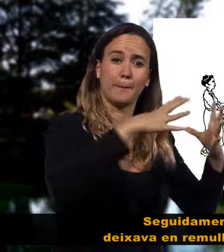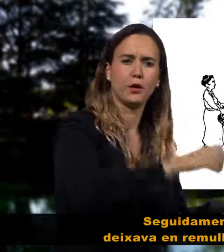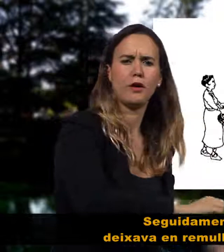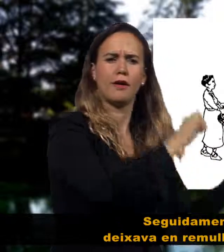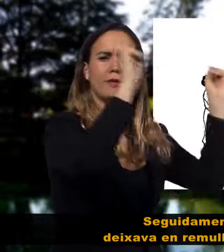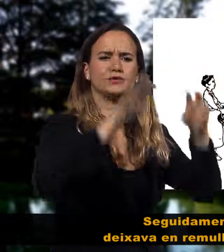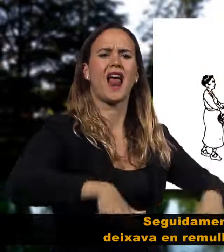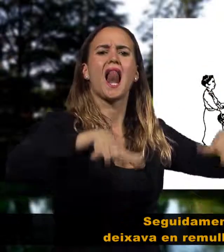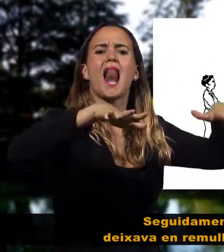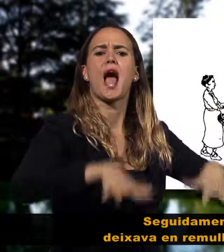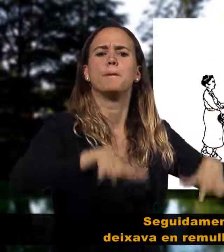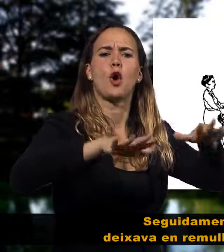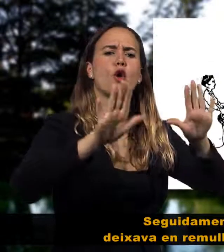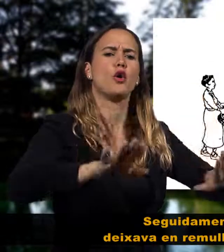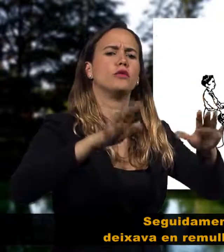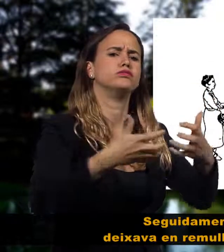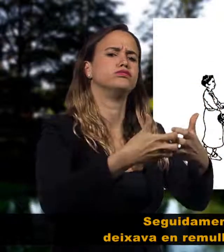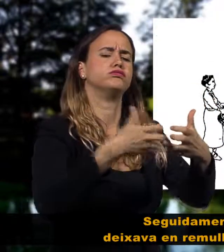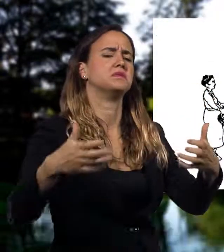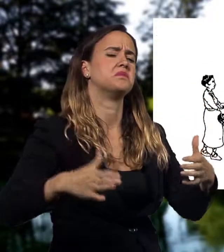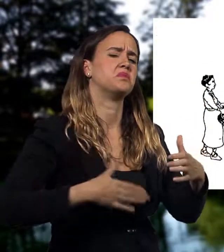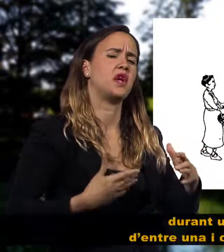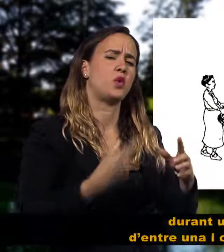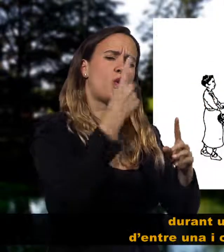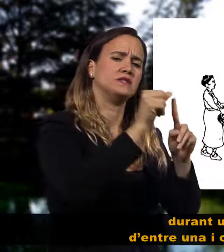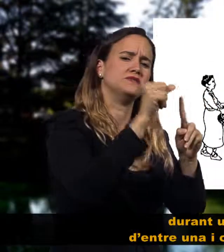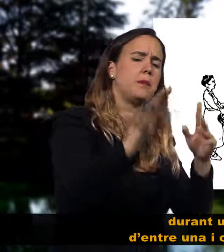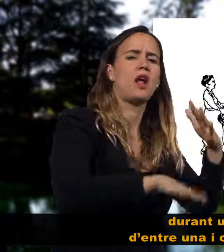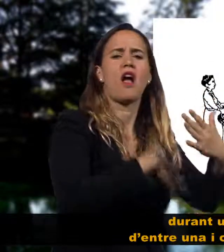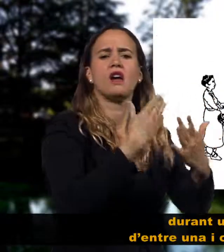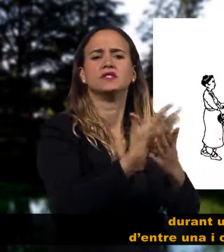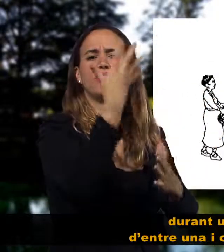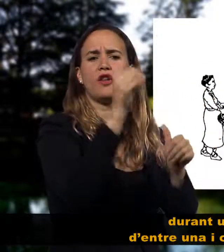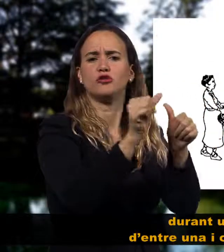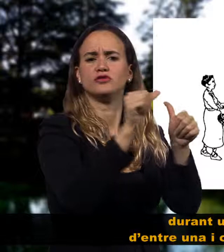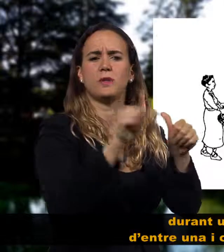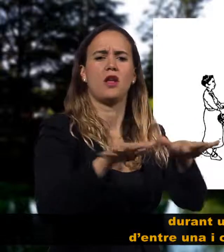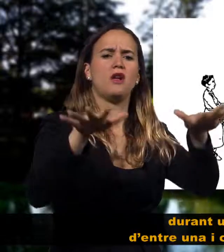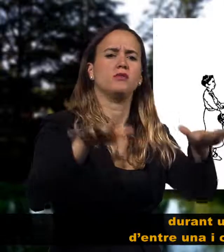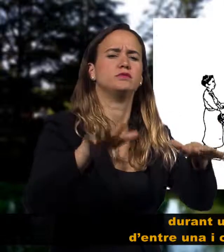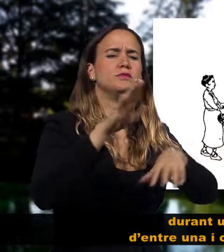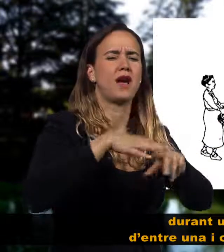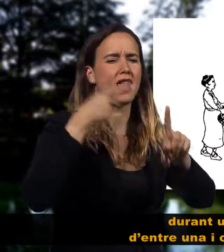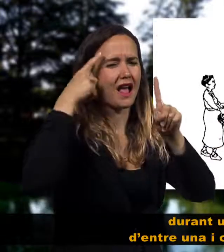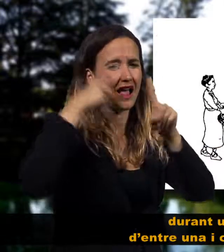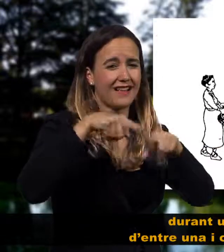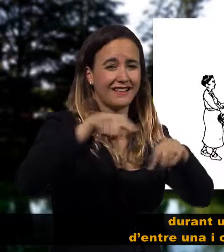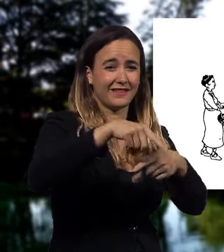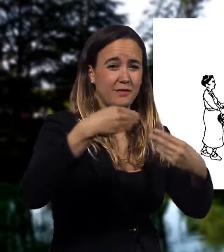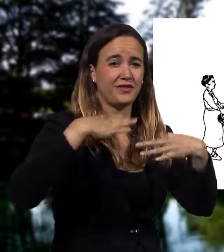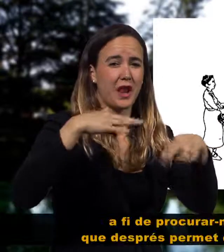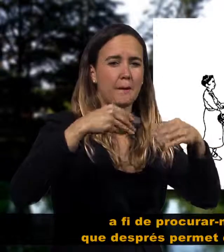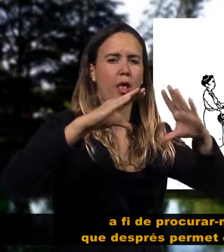Seguidament, el drap es deixava en remull dins el podridor durant un temps entre 1 i 5 setmanes, a fi de procurar-ne